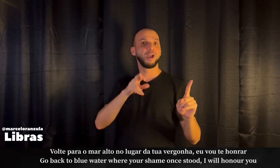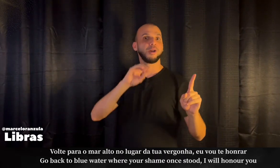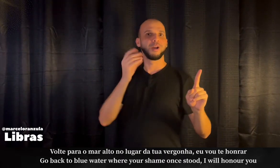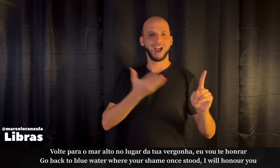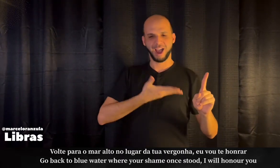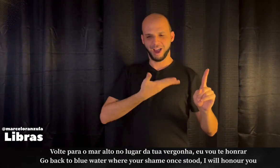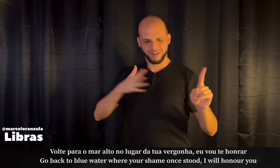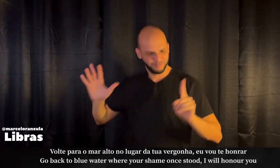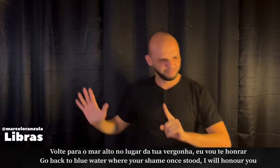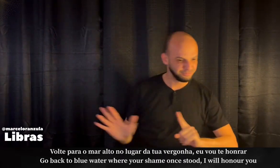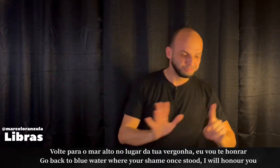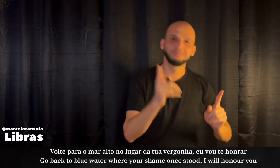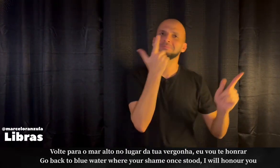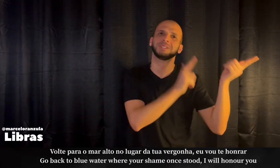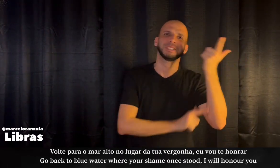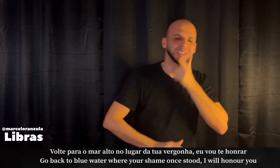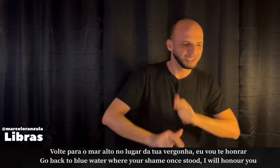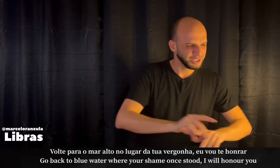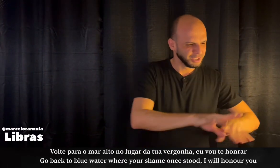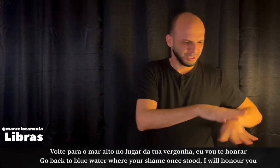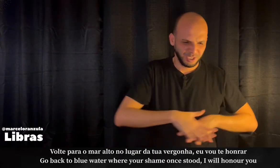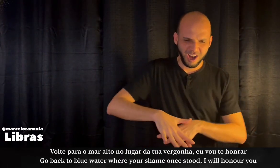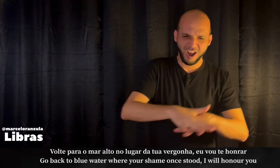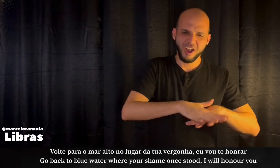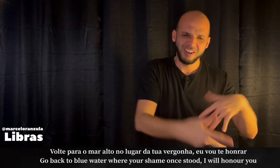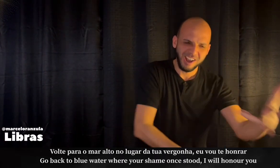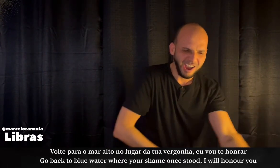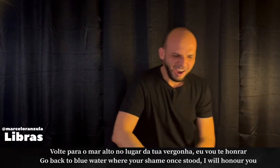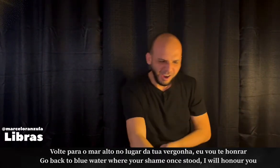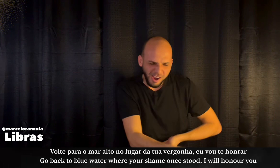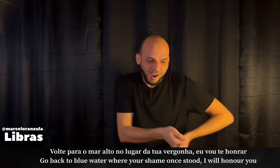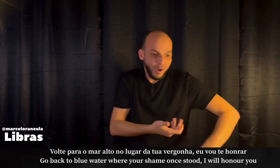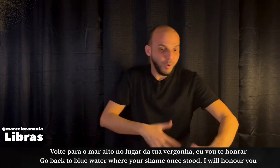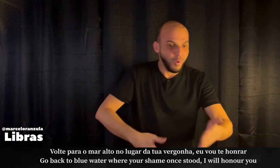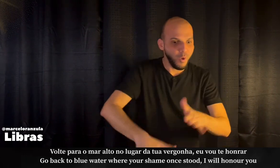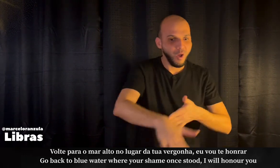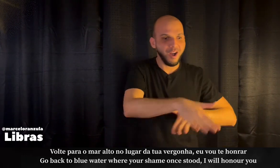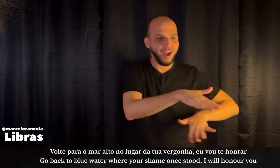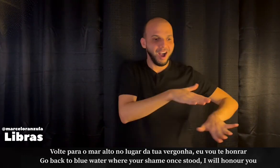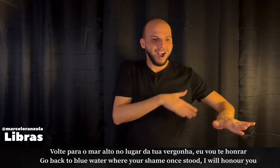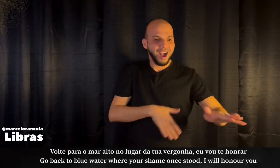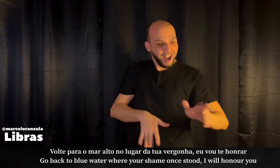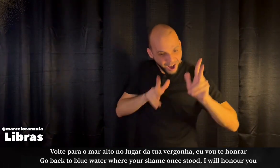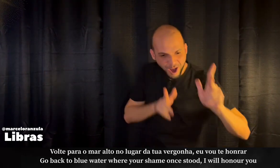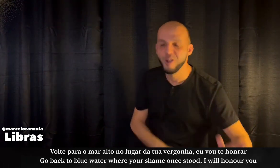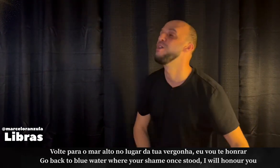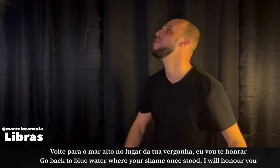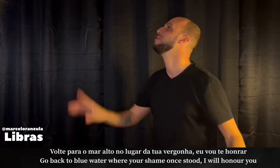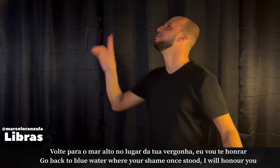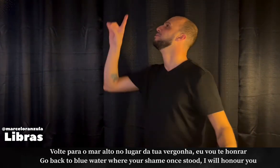Volte para o mar alto No lugar da tua vergonha eu vou te honrar